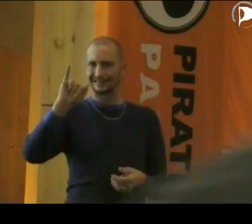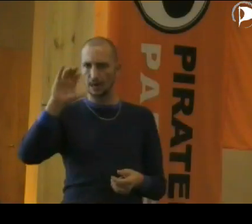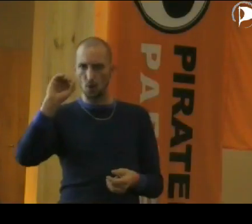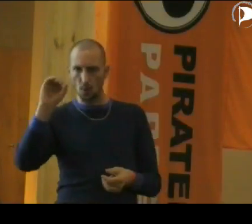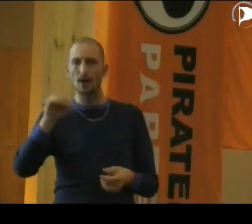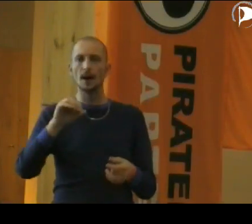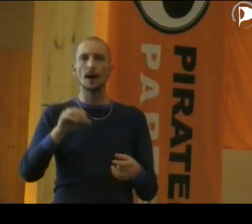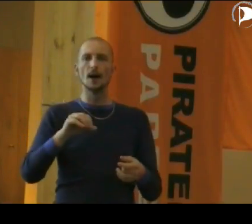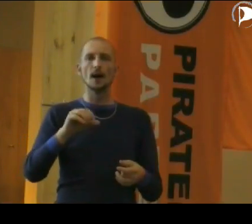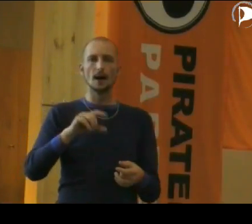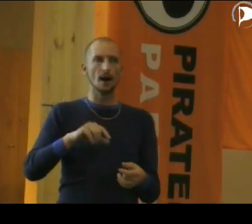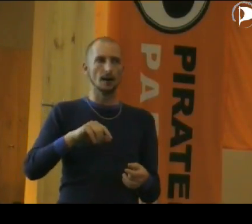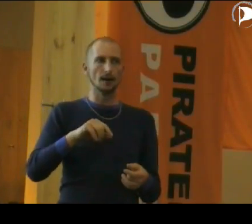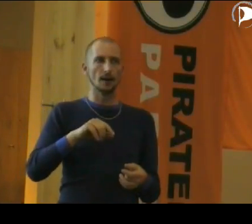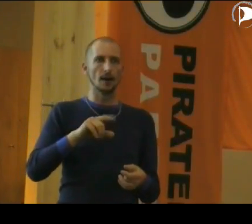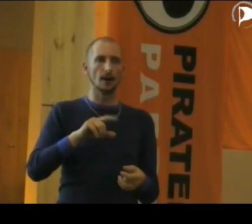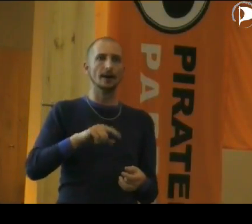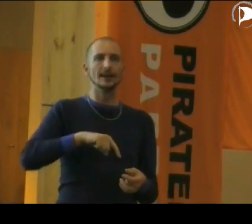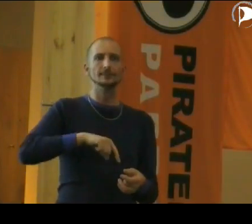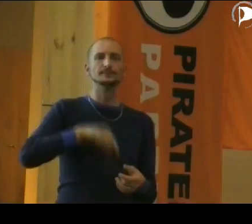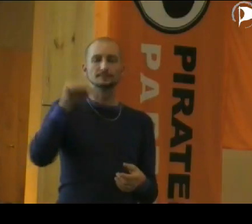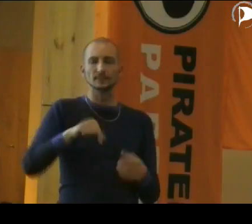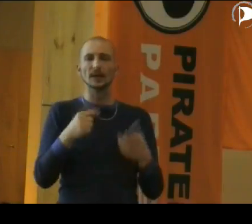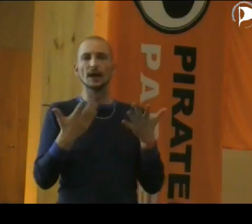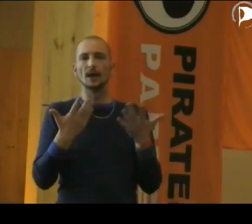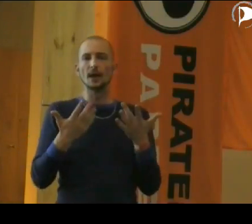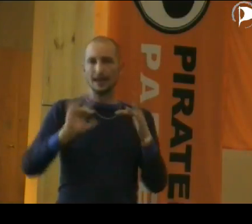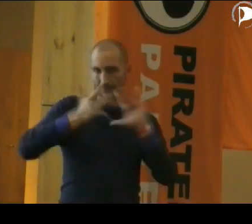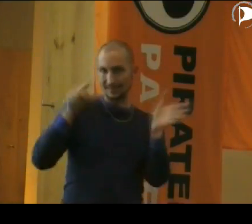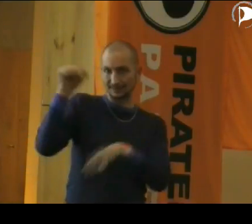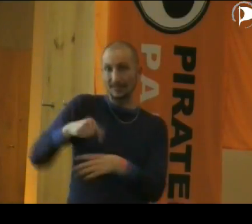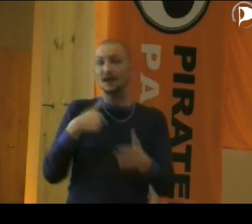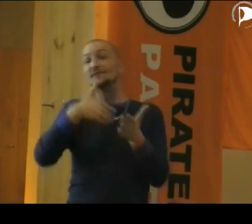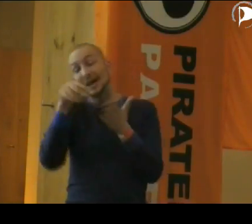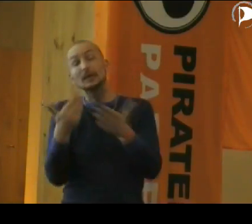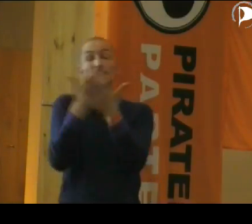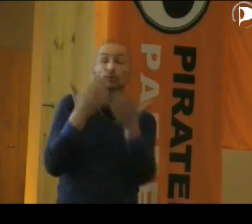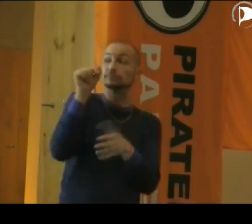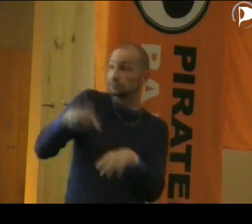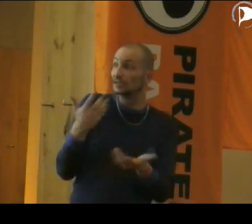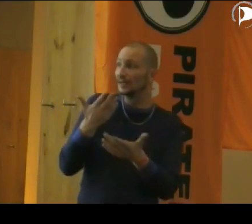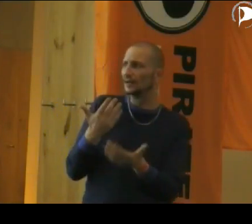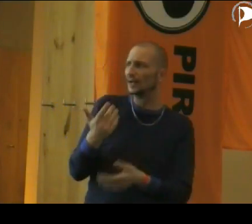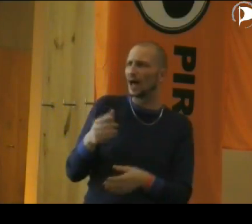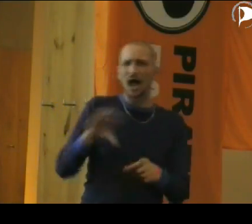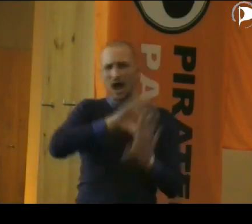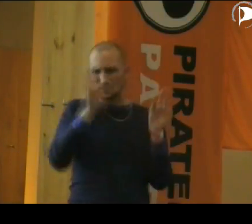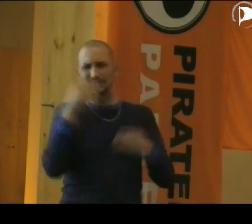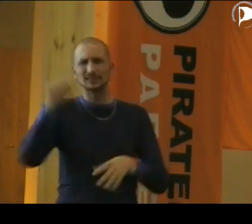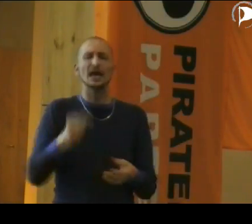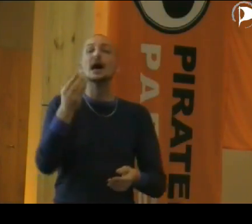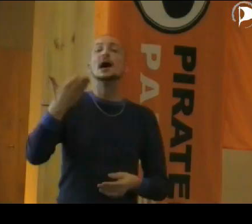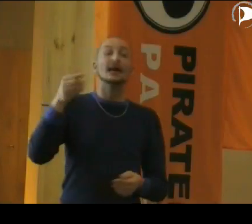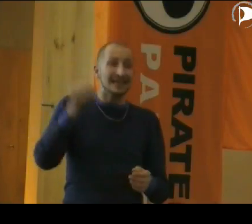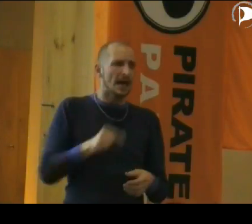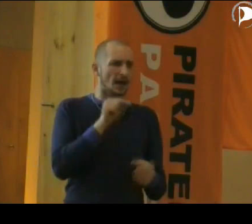gruppen nehmen wir noch keine lösungen haben weil sie zu finden wirtschaftspolitik muss betreten können auch wenn du dich